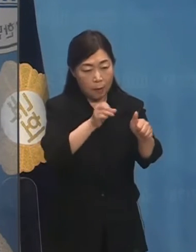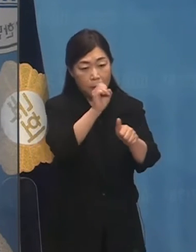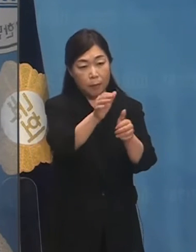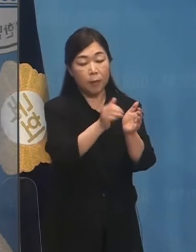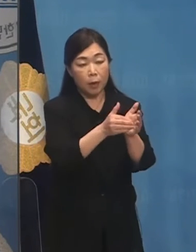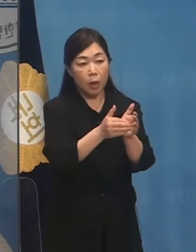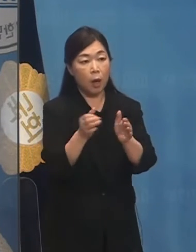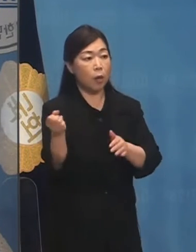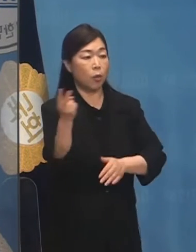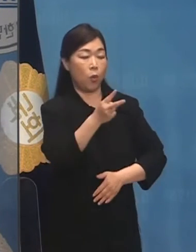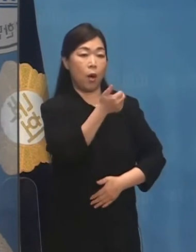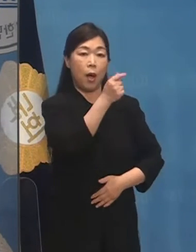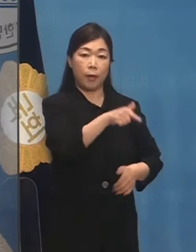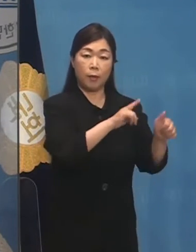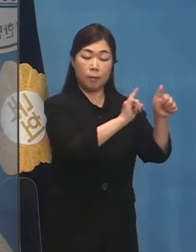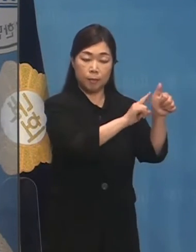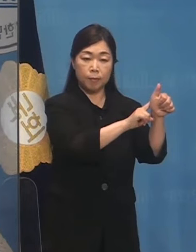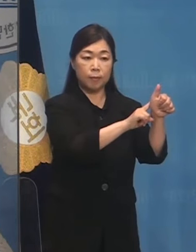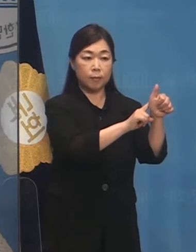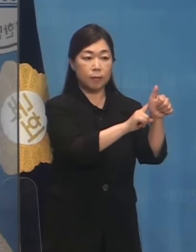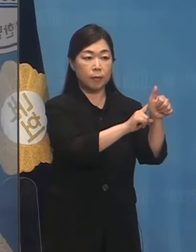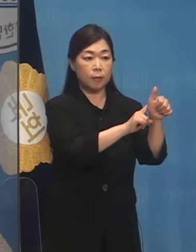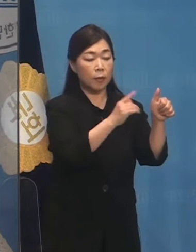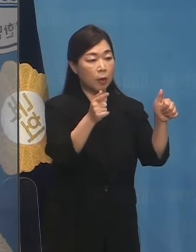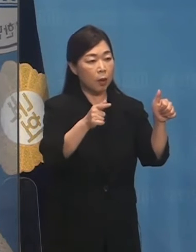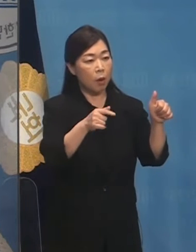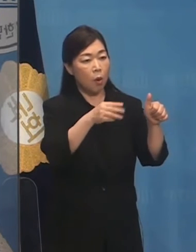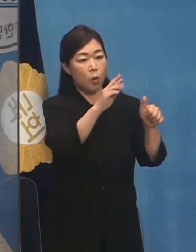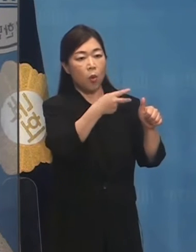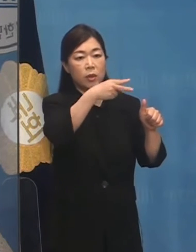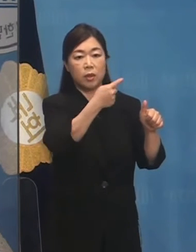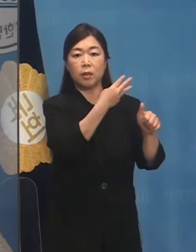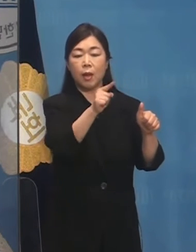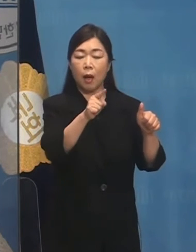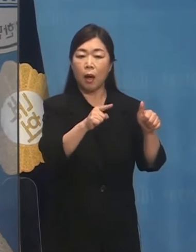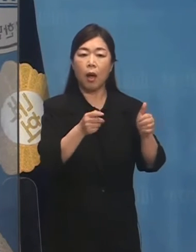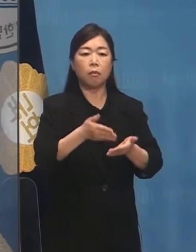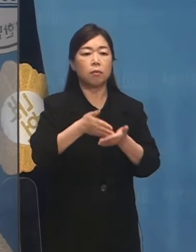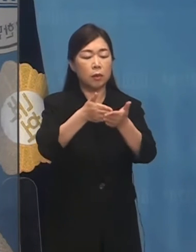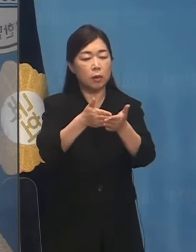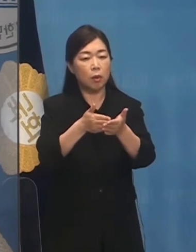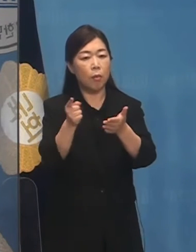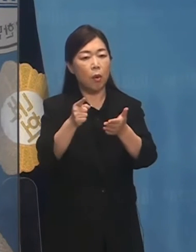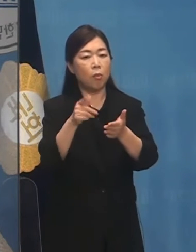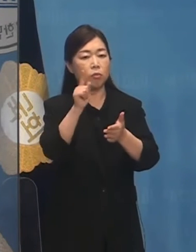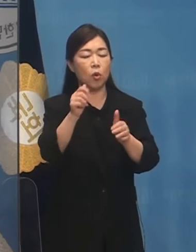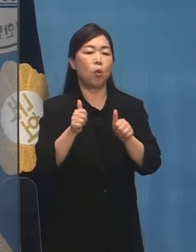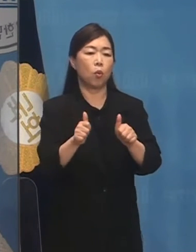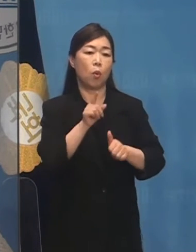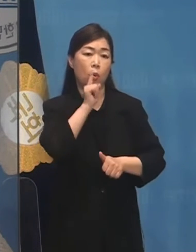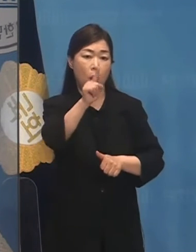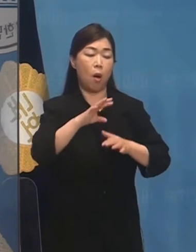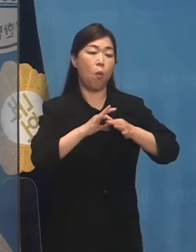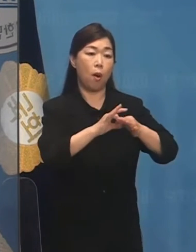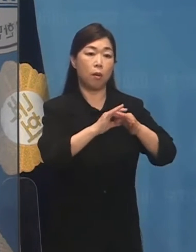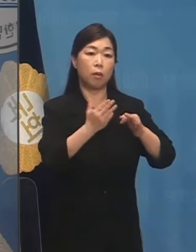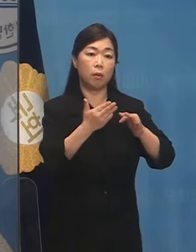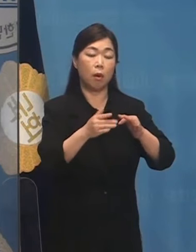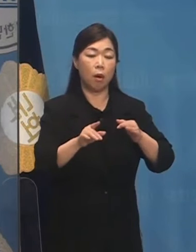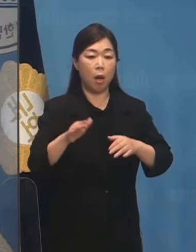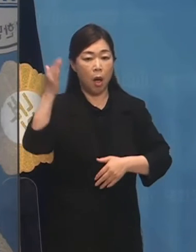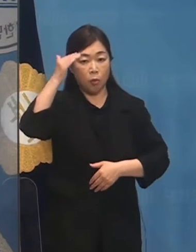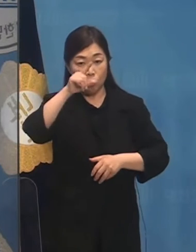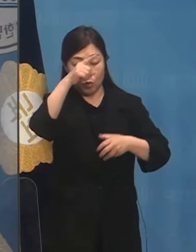아닙니다. 한덕수 후보자가 로스타가 제기한 5조 원 규모의 ISD 소송과 관련해서도 우리